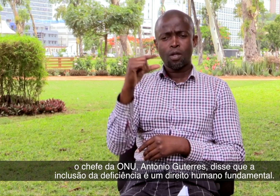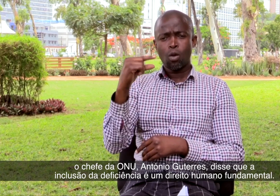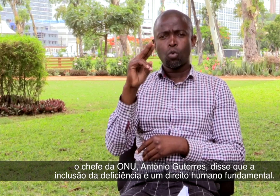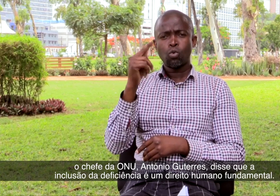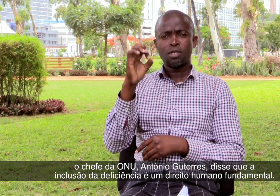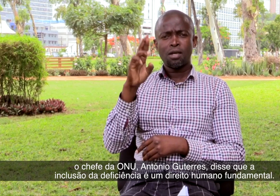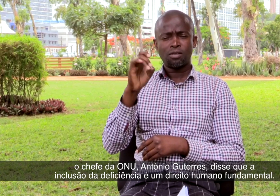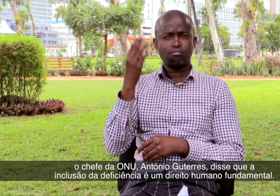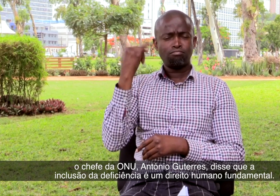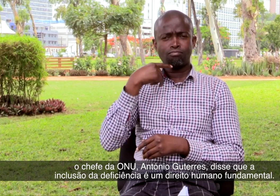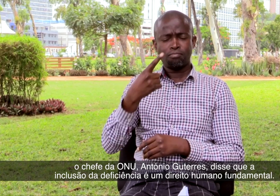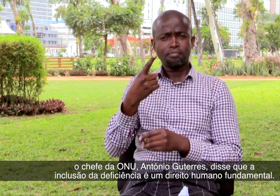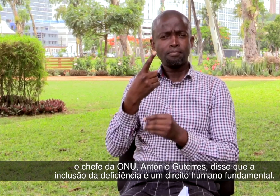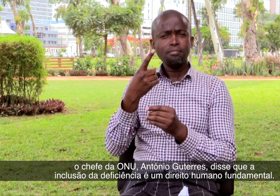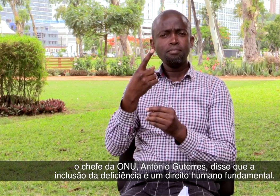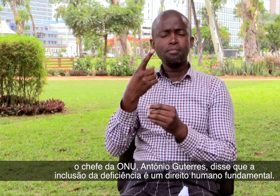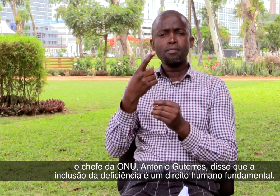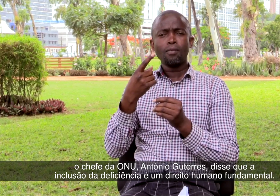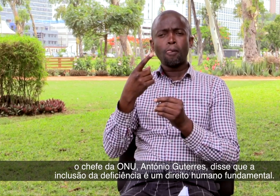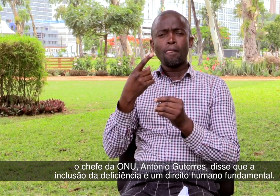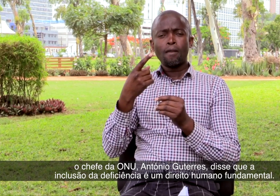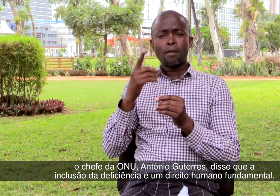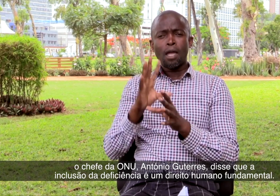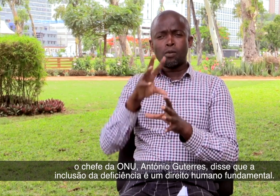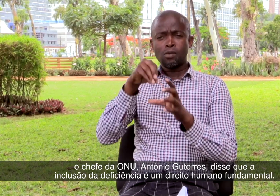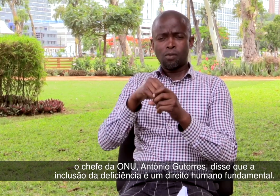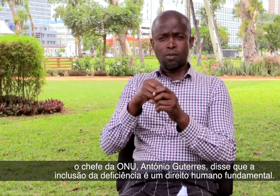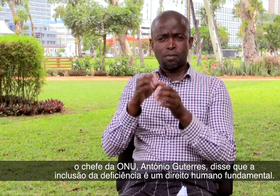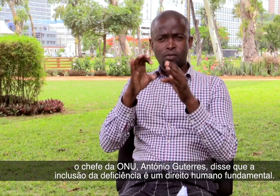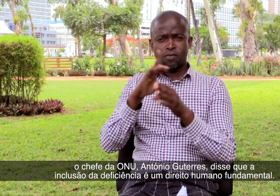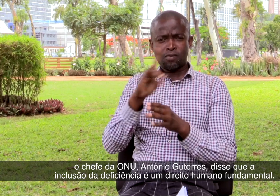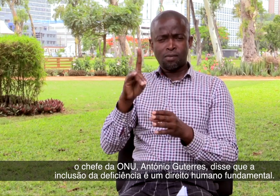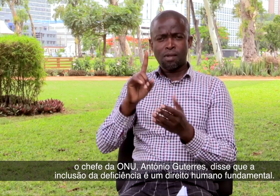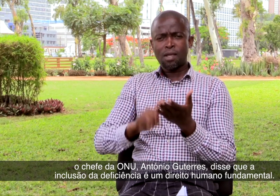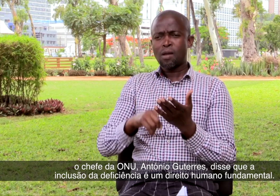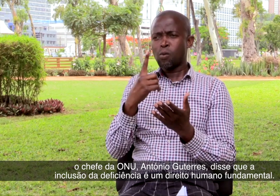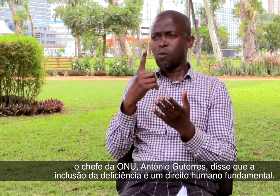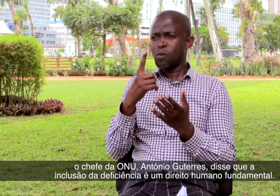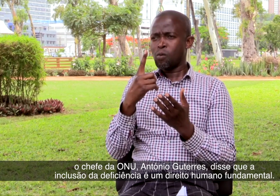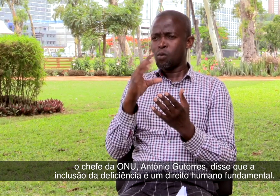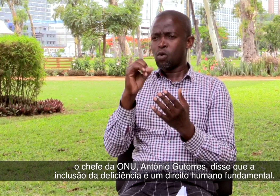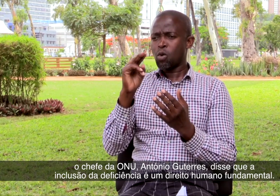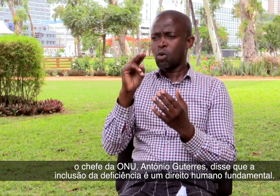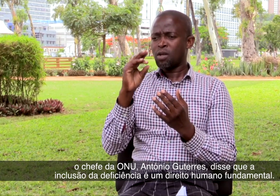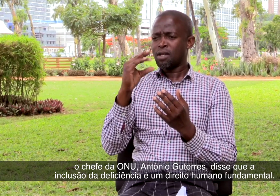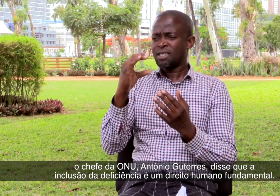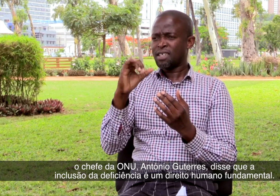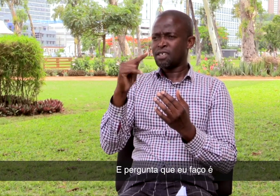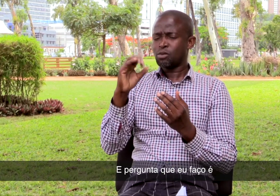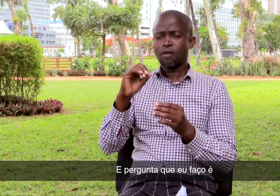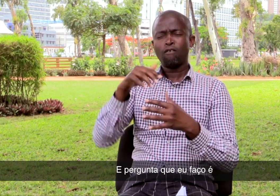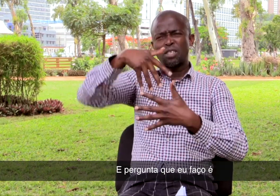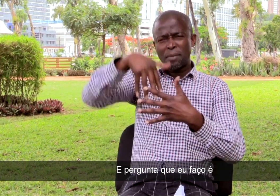António Guterres, disse que a questão da inclusão das pessoas com deficiência é um direito fundamental.